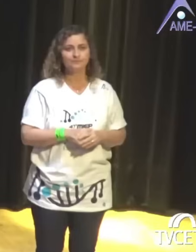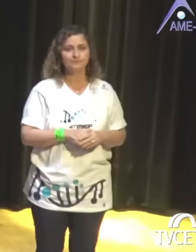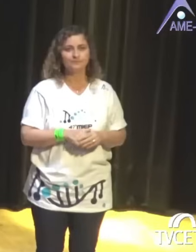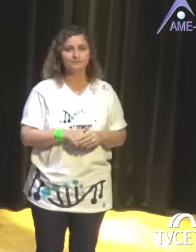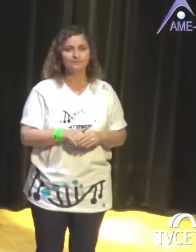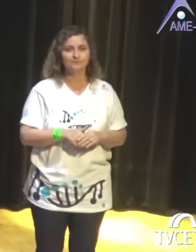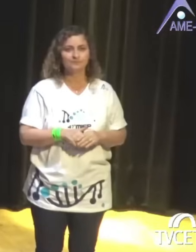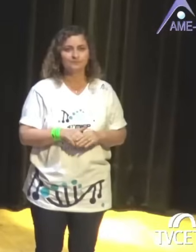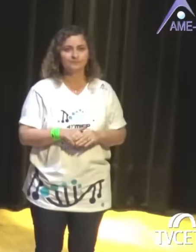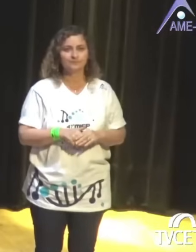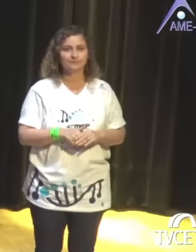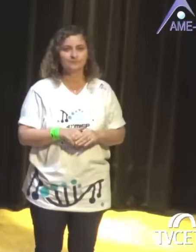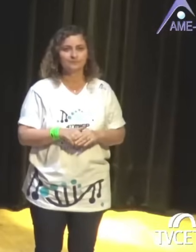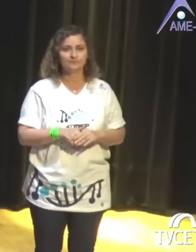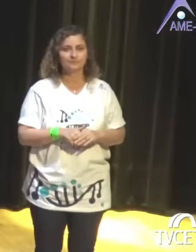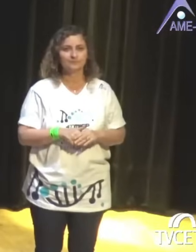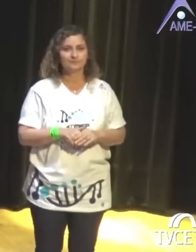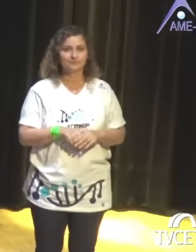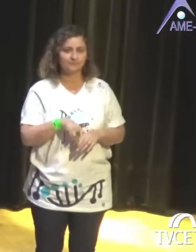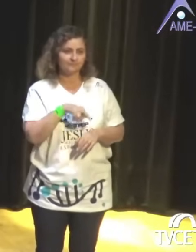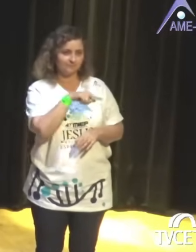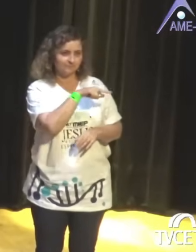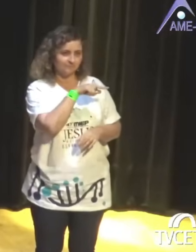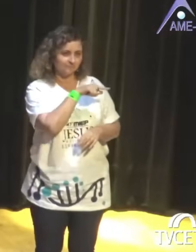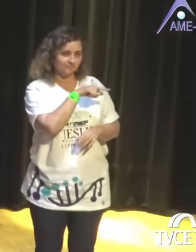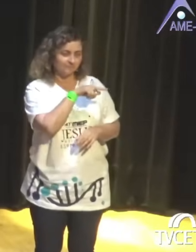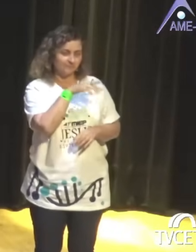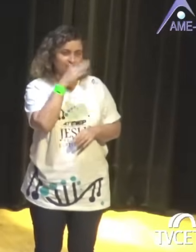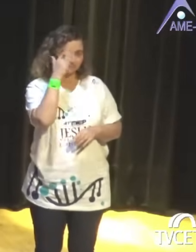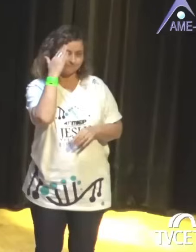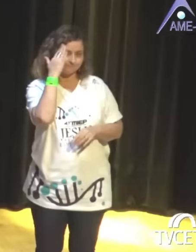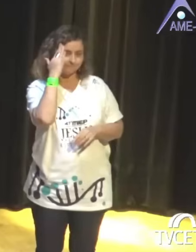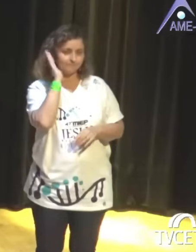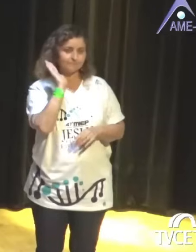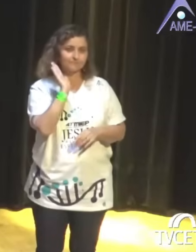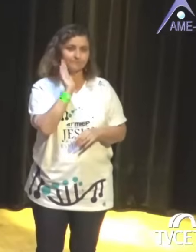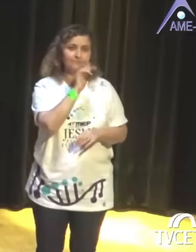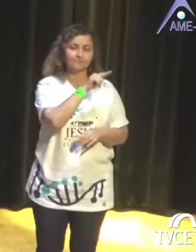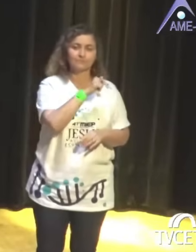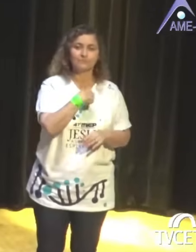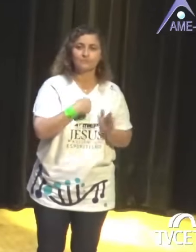seguinte sua vizinha falou mal de